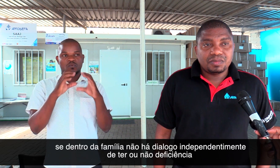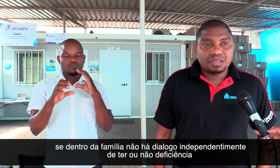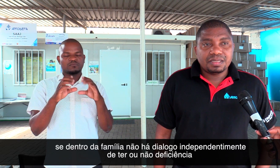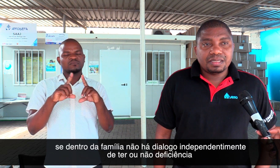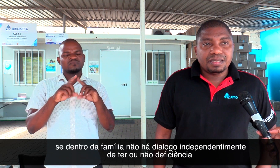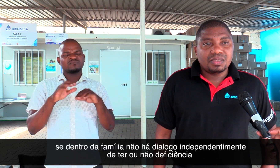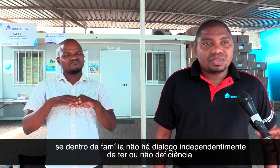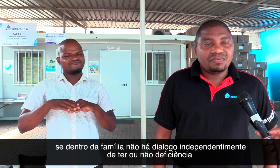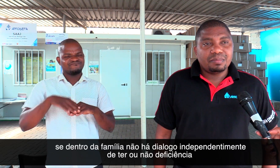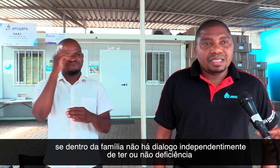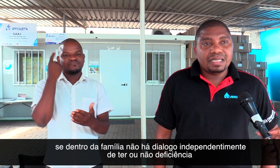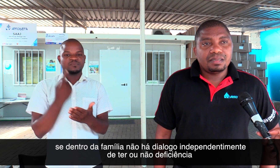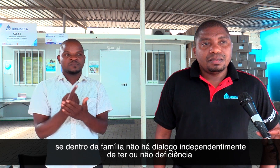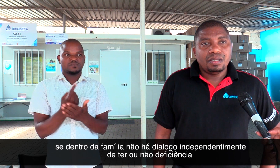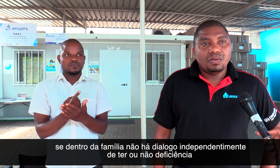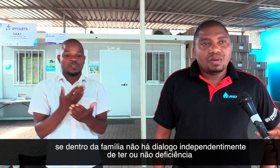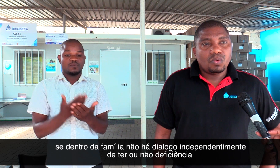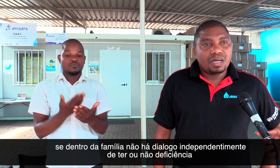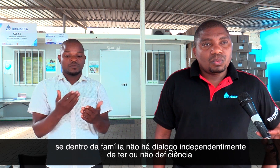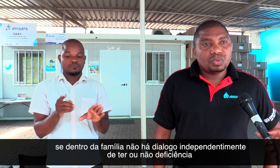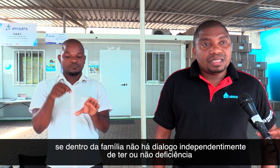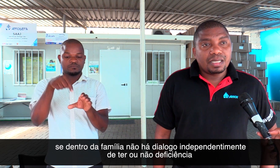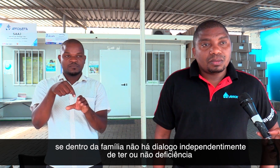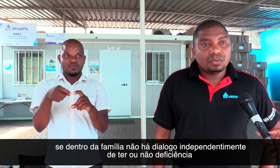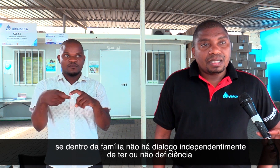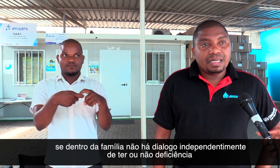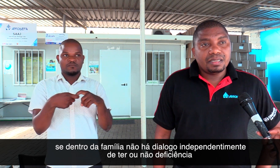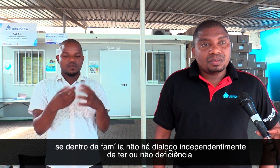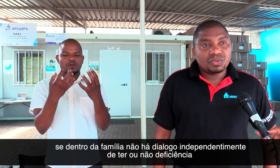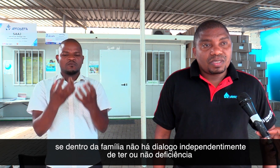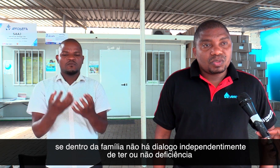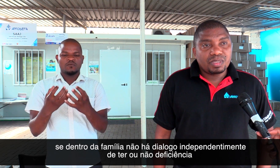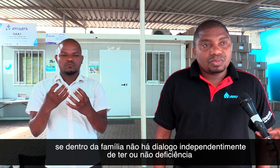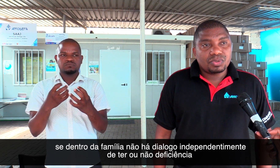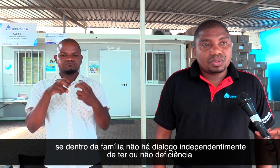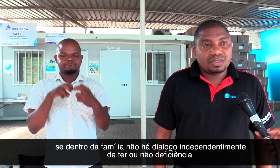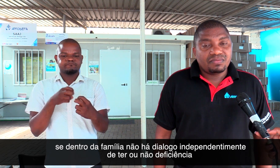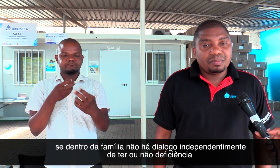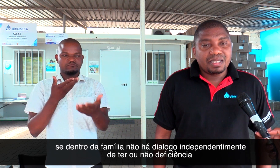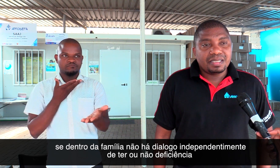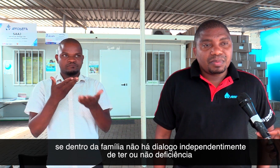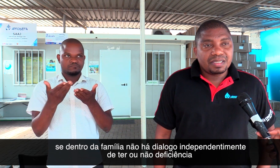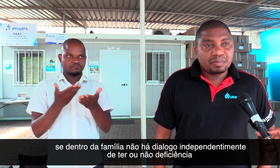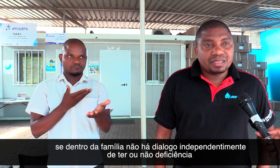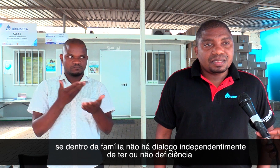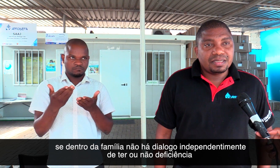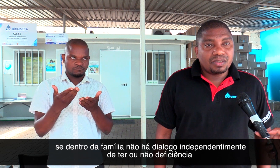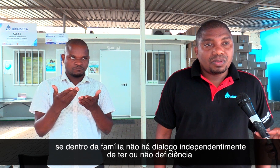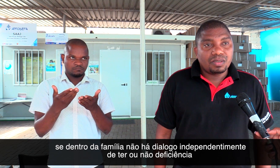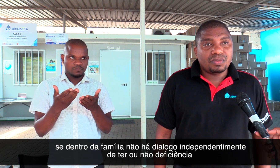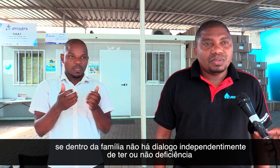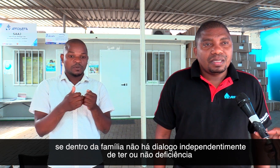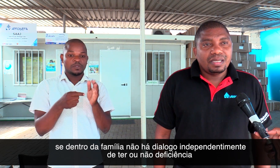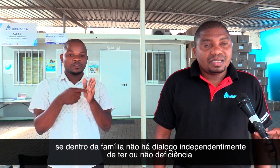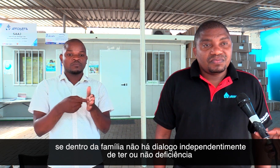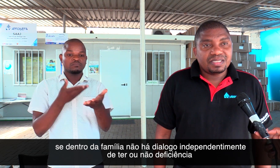importante. Se dentro da família não há um diálogo lá entre os vários membros da família, independentemente de ter ou